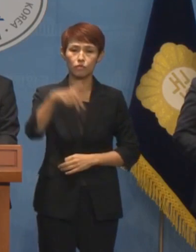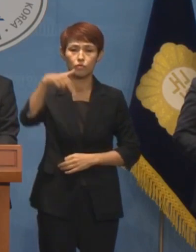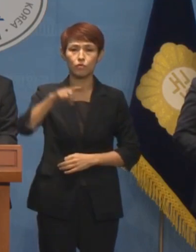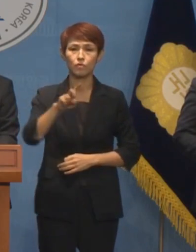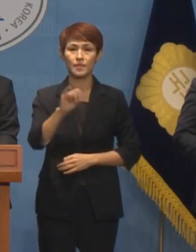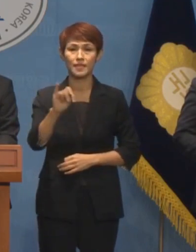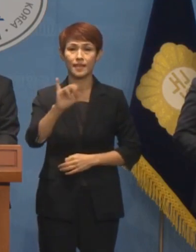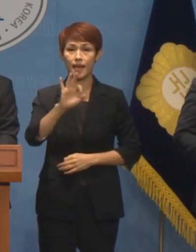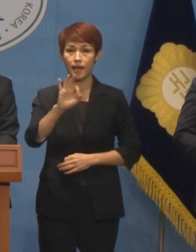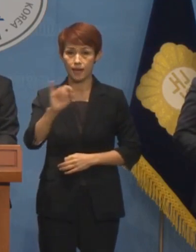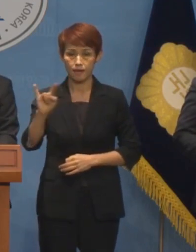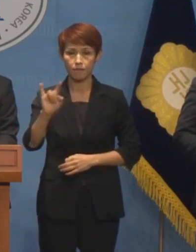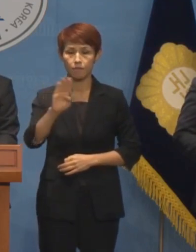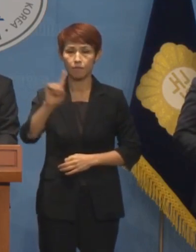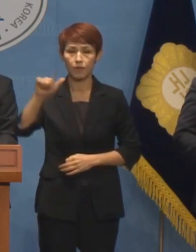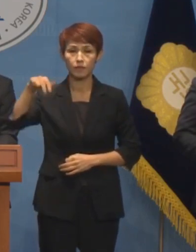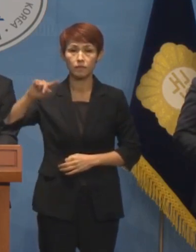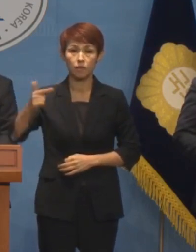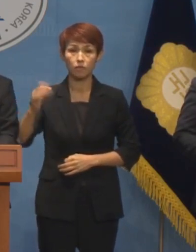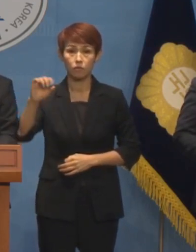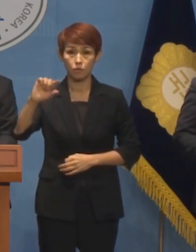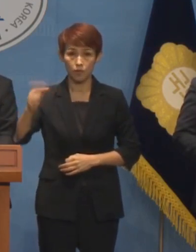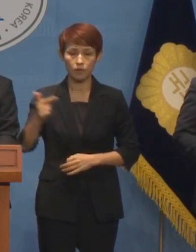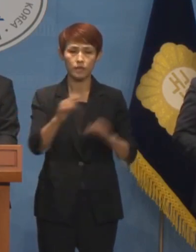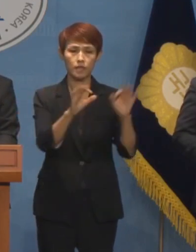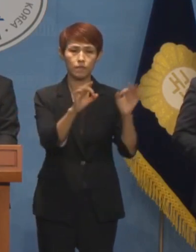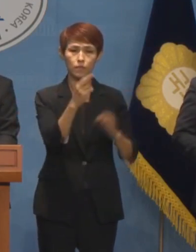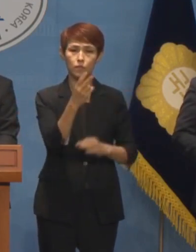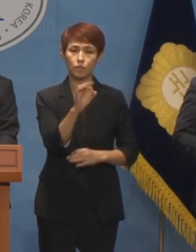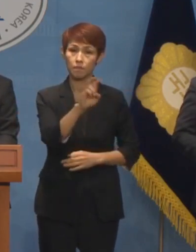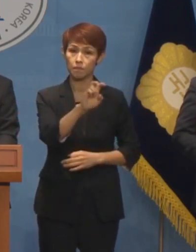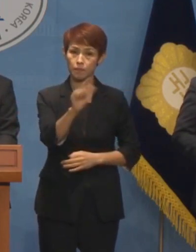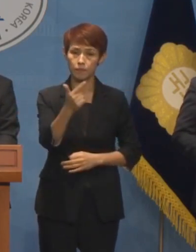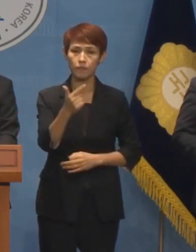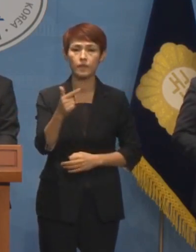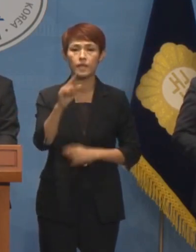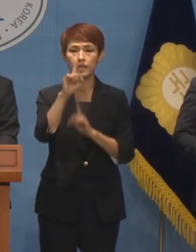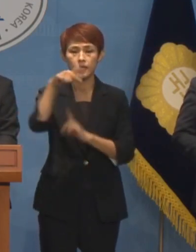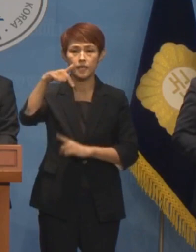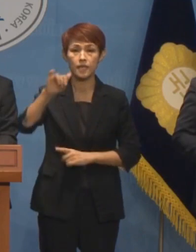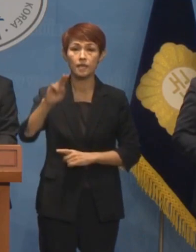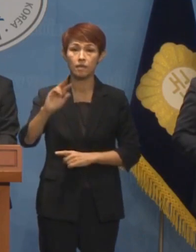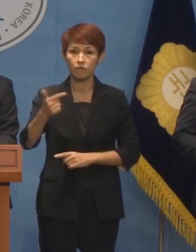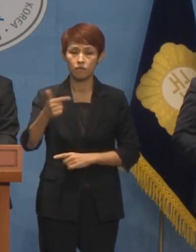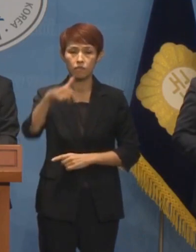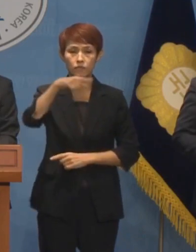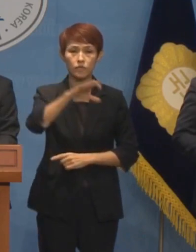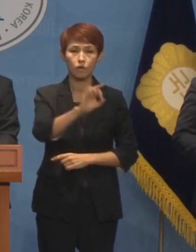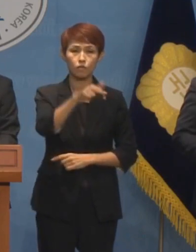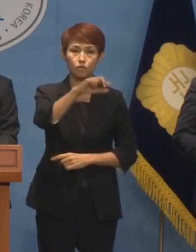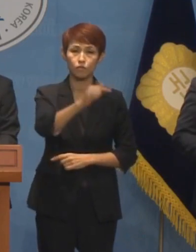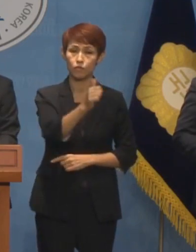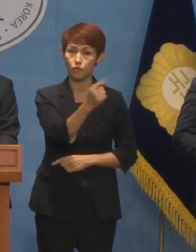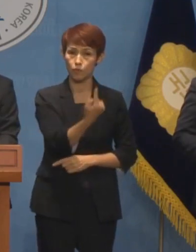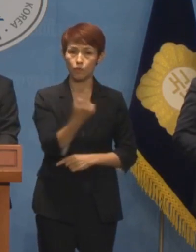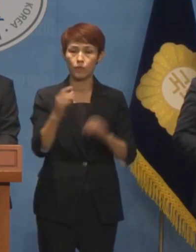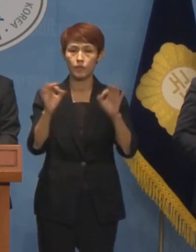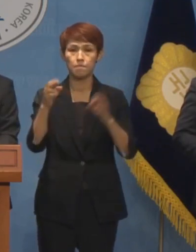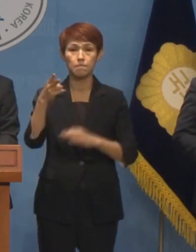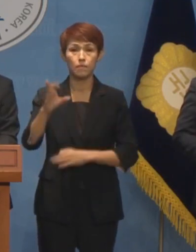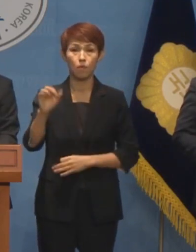김태년, 권칠승, 박선원, 김용만, 모경종, 이기현, 부승찬, 정준호, 김현정,